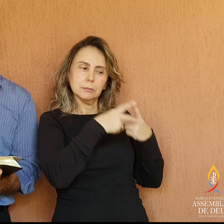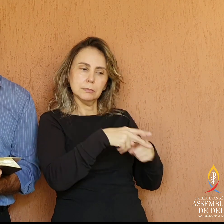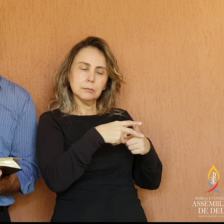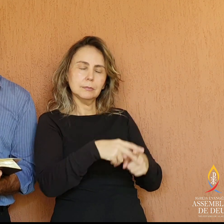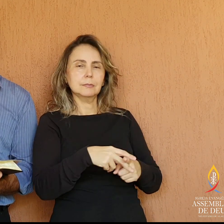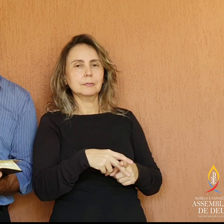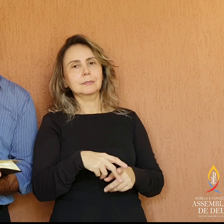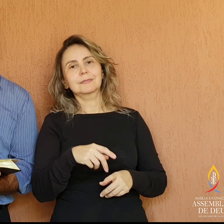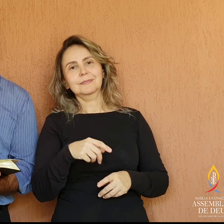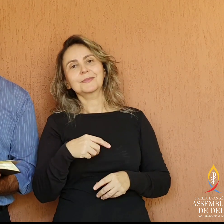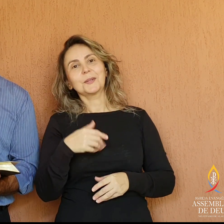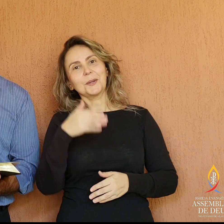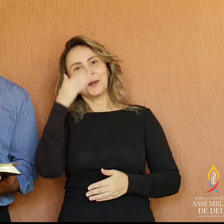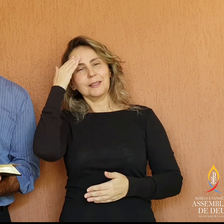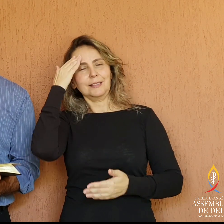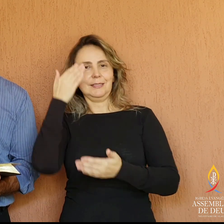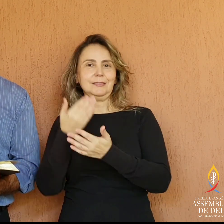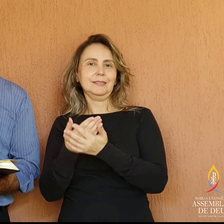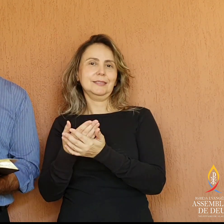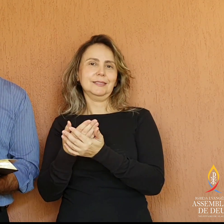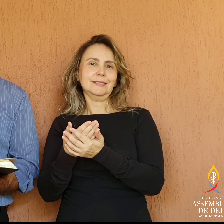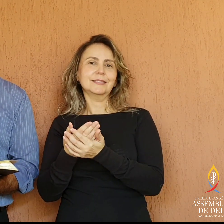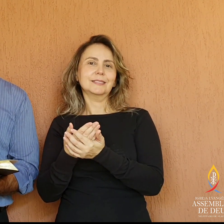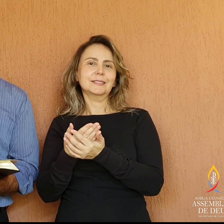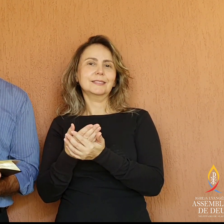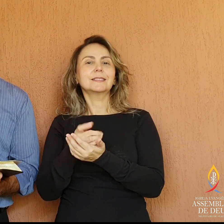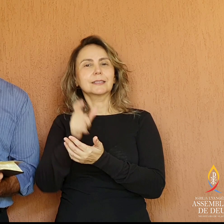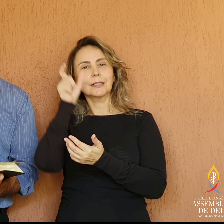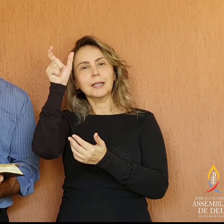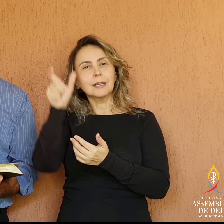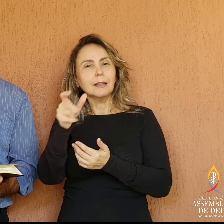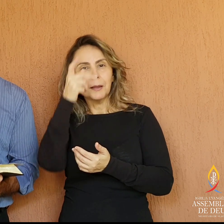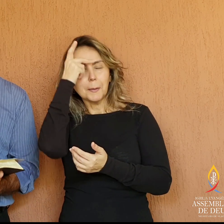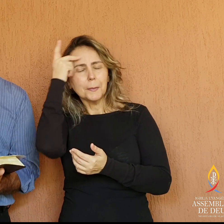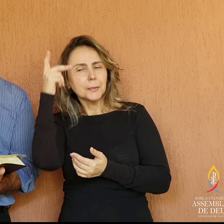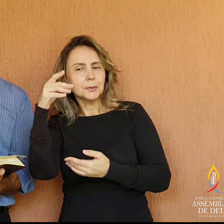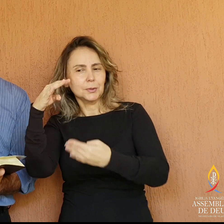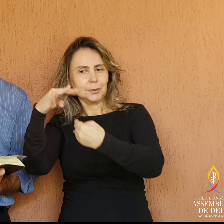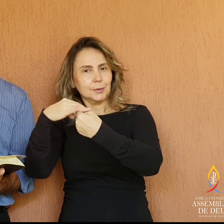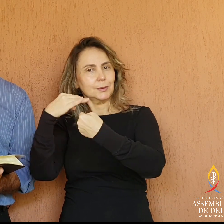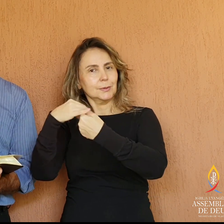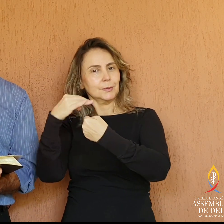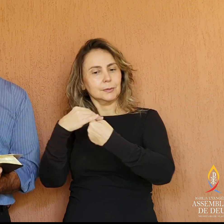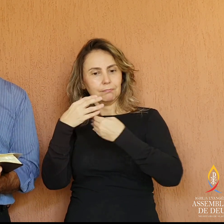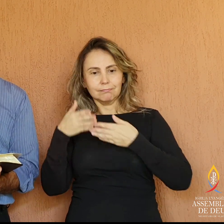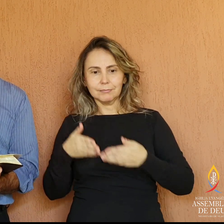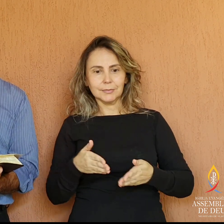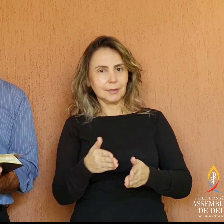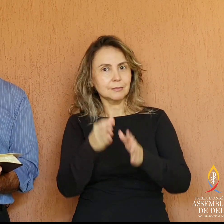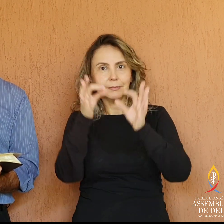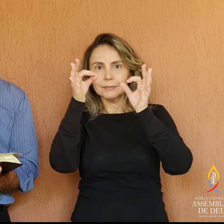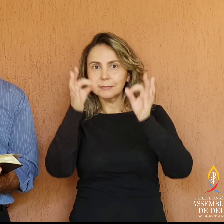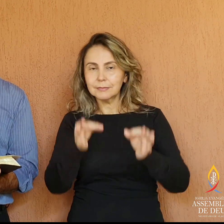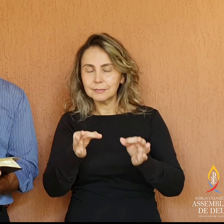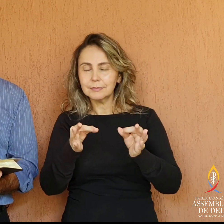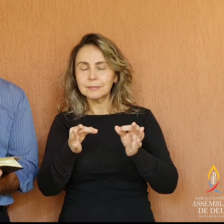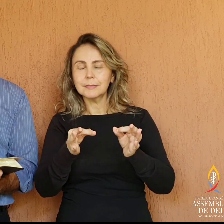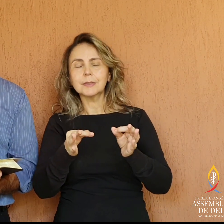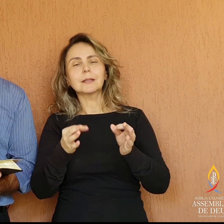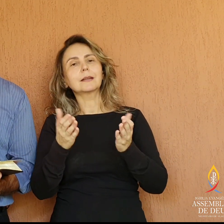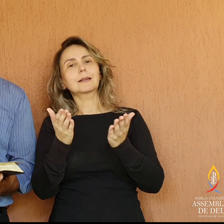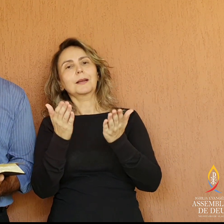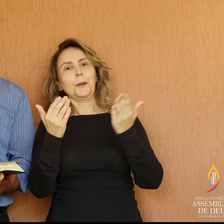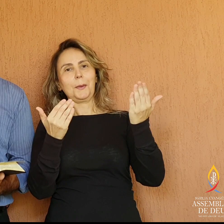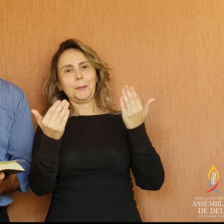gente acredita, a gente começa a confiar em tal pessoa que nos direcionou para um caminho certo. Mesmo assim, é a palavra